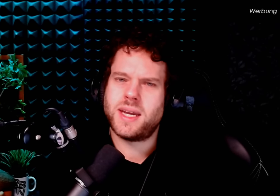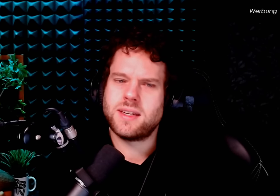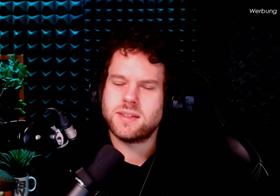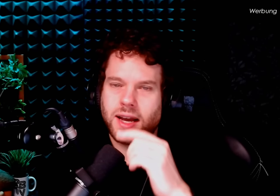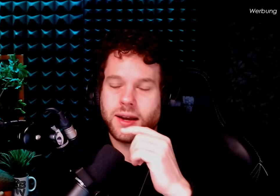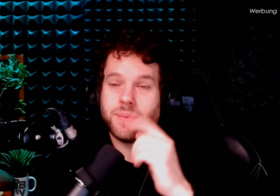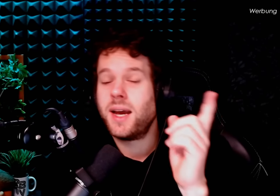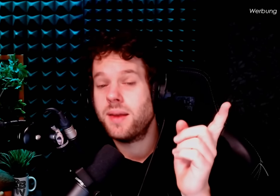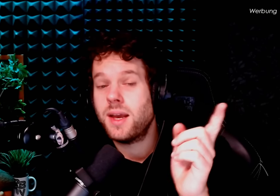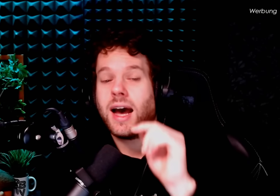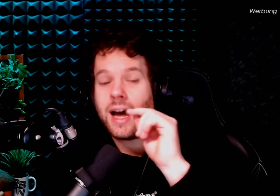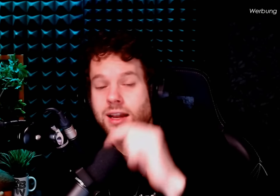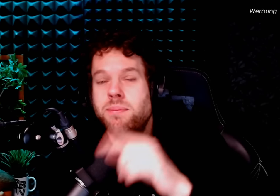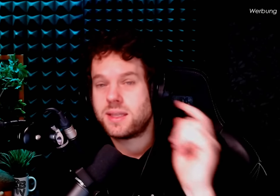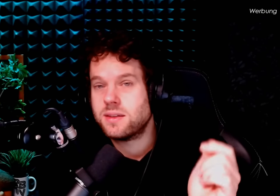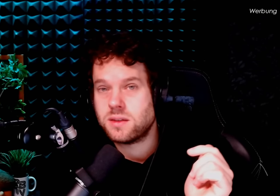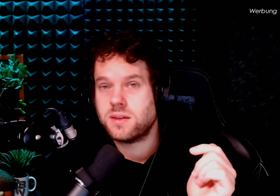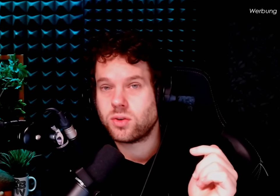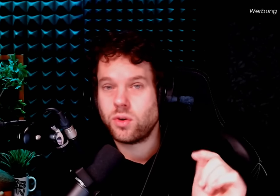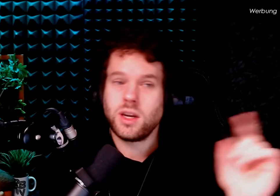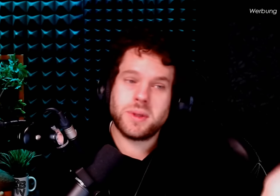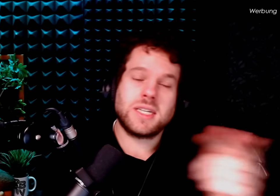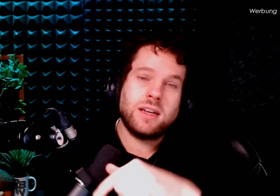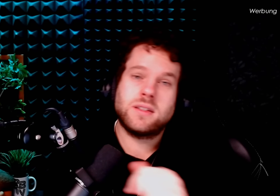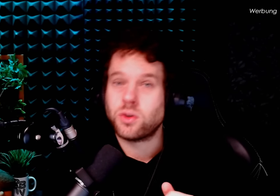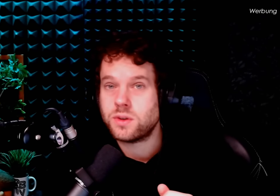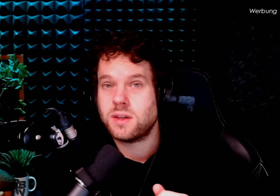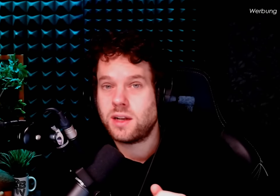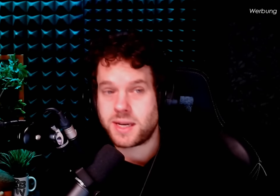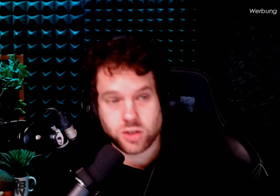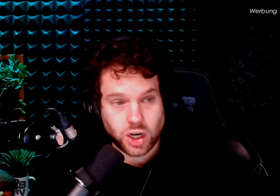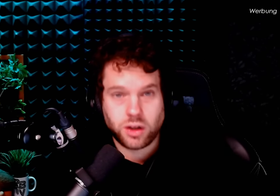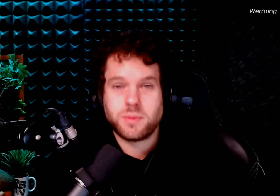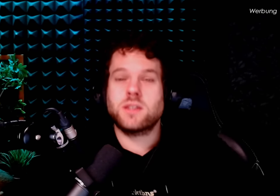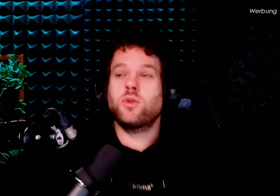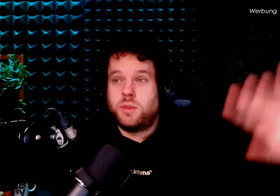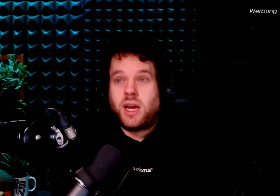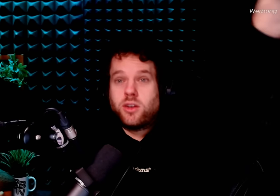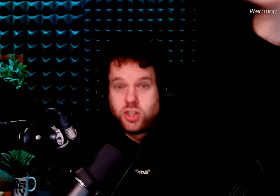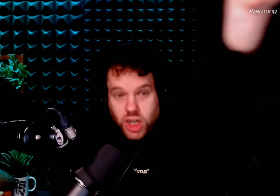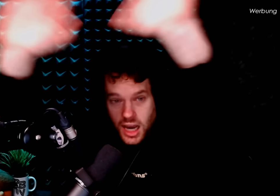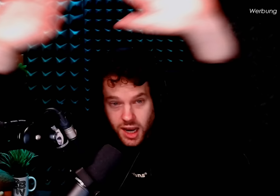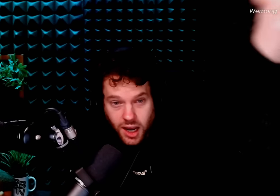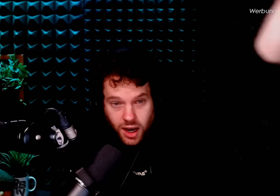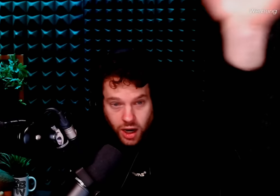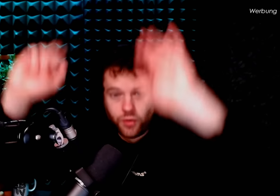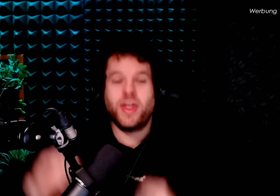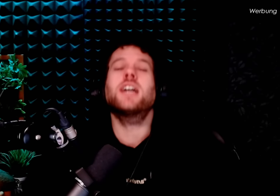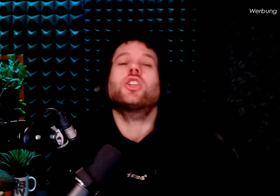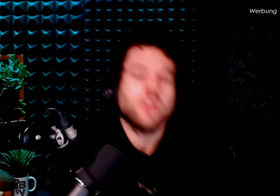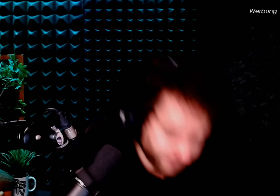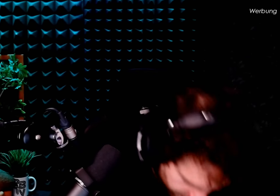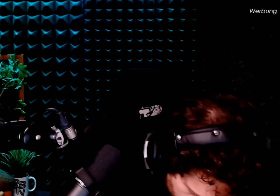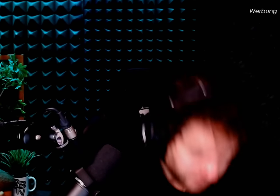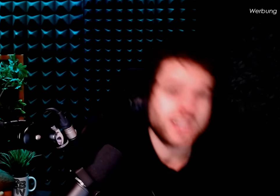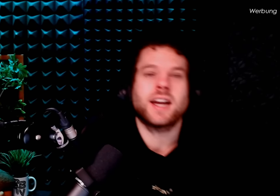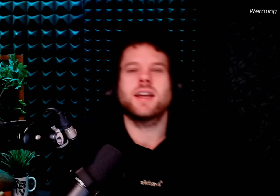Limetten? Sag, naja, alle Limetten sind Zitronen, aber nicht alle Zitronen sind Limetten. Ciao Leute, macht's gut, ich bin raus. Ciao. Dankeschön. Vielen Dank.